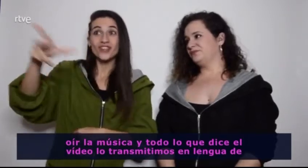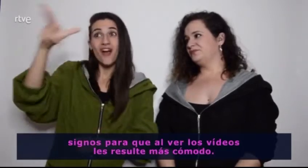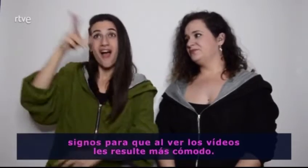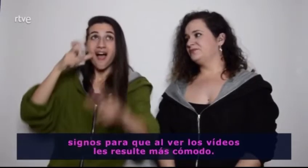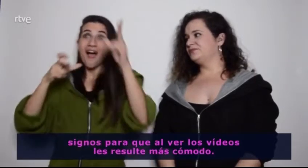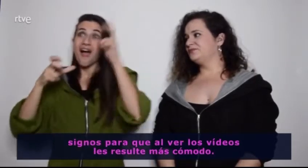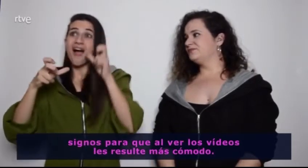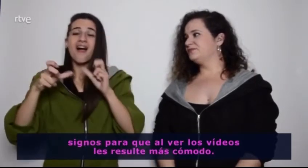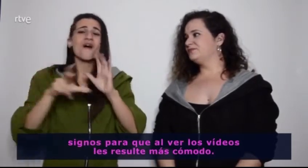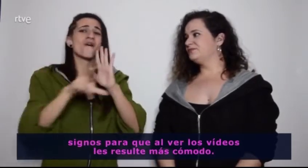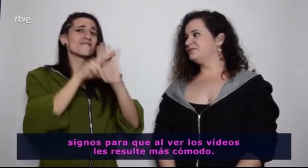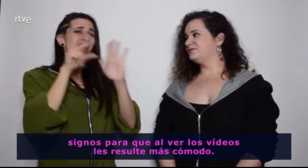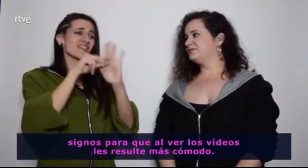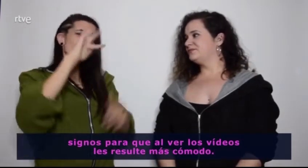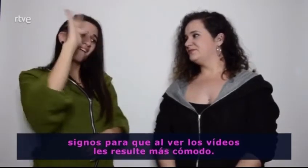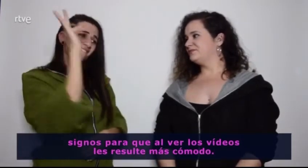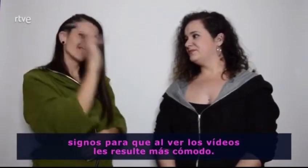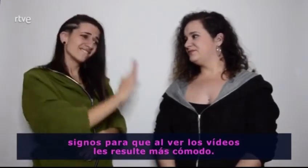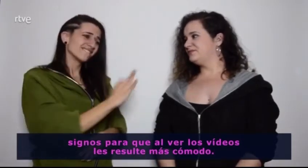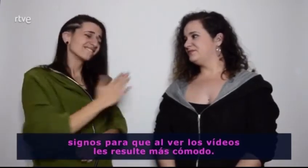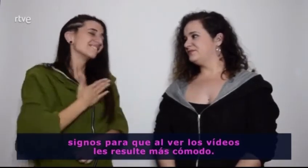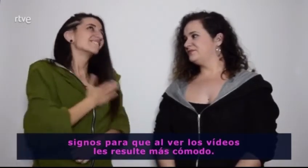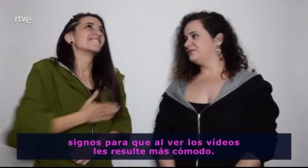signos para que al ver los vídeos les resulte más cómodo.